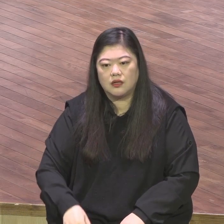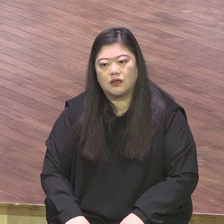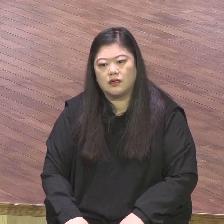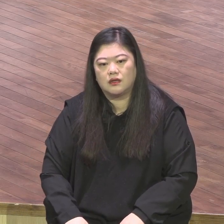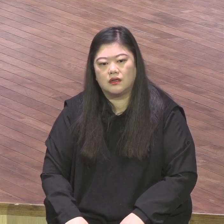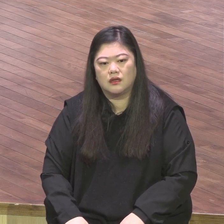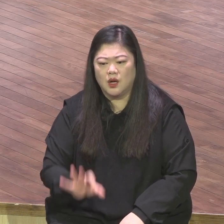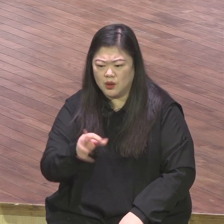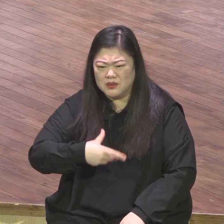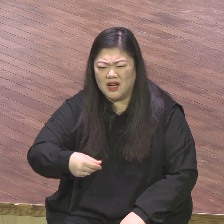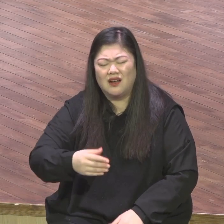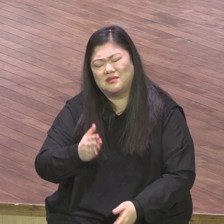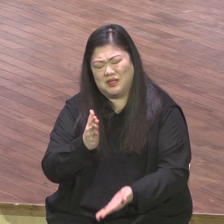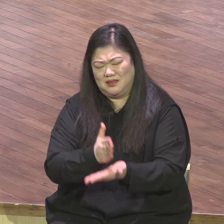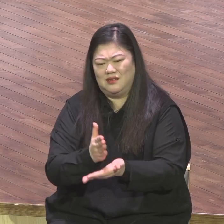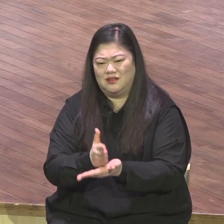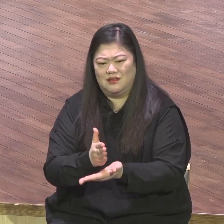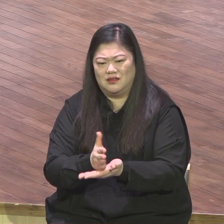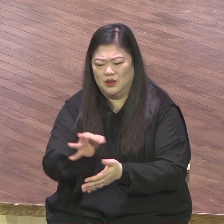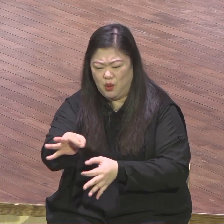떠나버려.